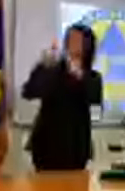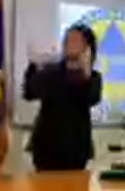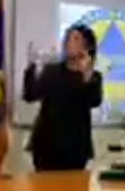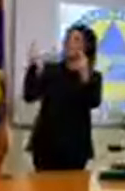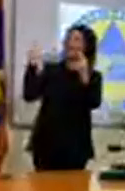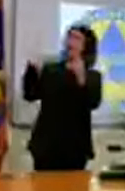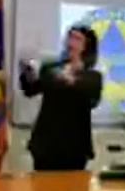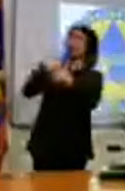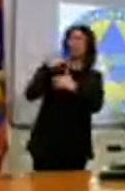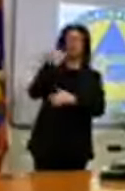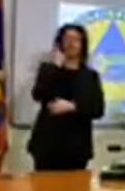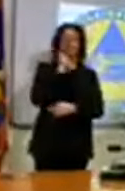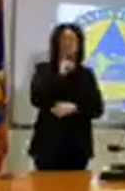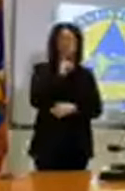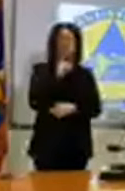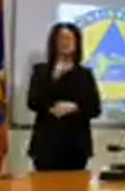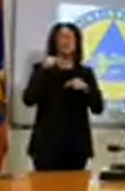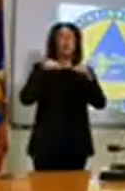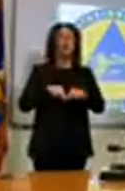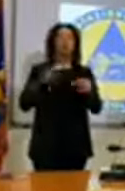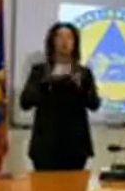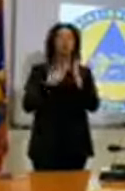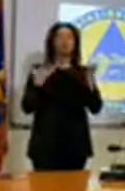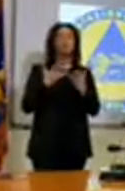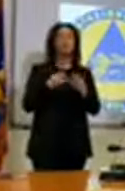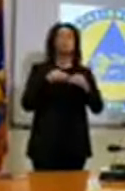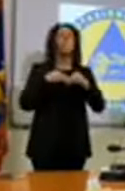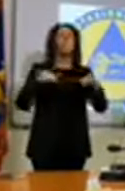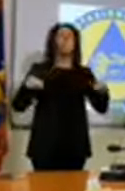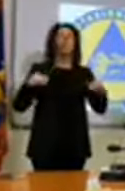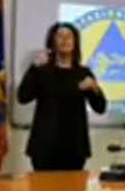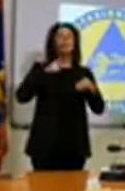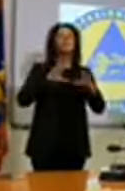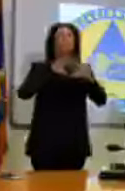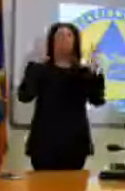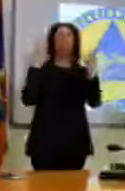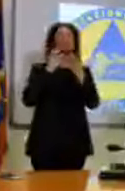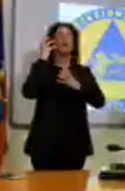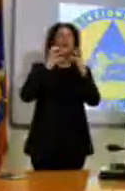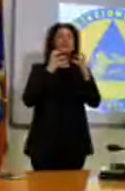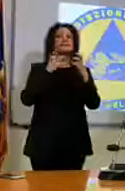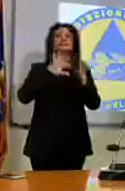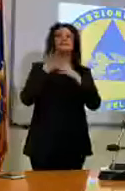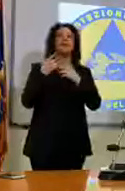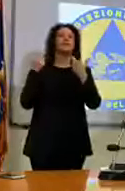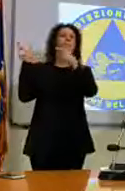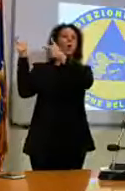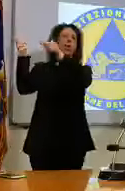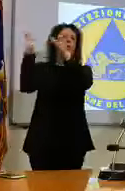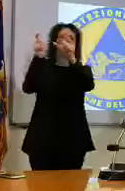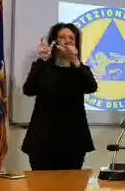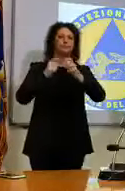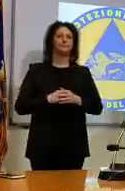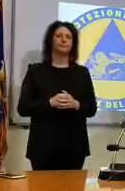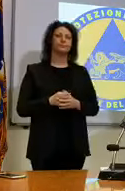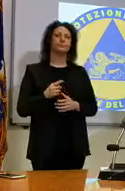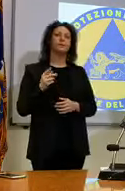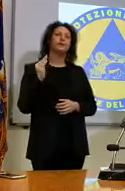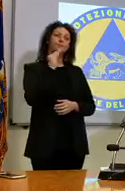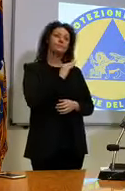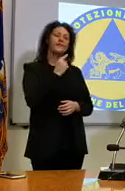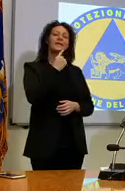Oggi il vero tema sono le merci, perché il mondo in crisi blocca le merci. Però chi avrà gli anticorpi ritornerà al